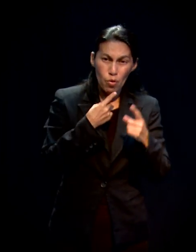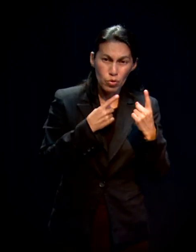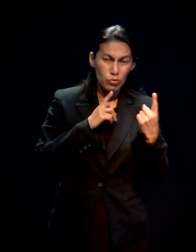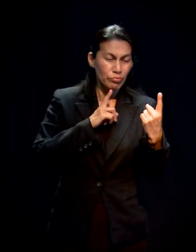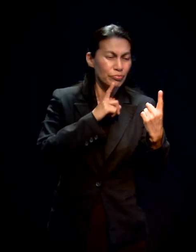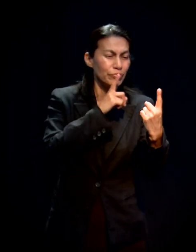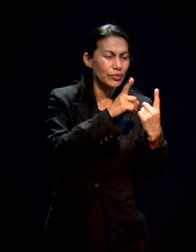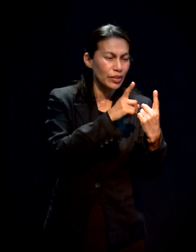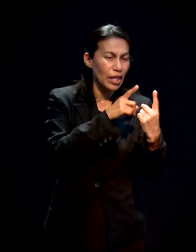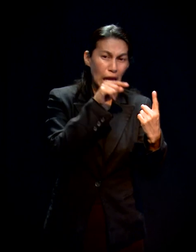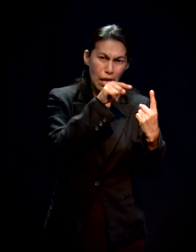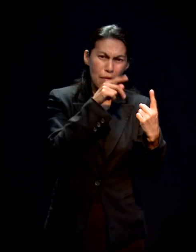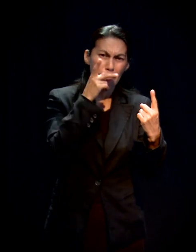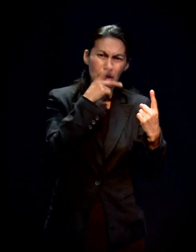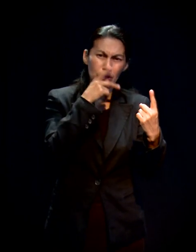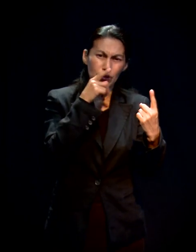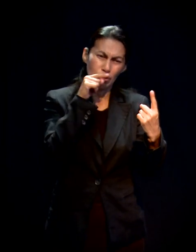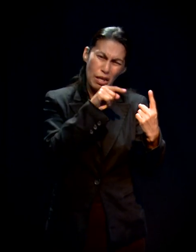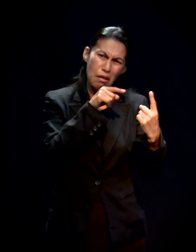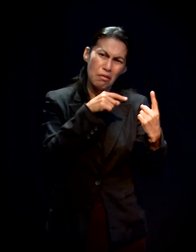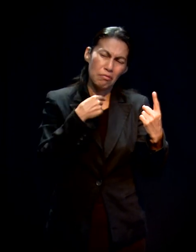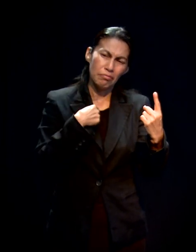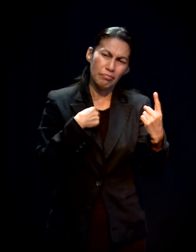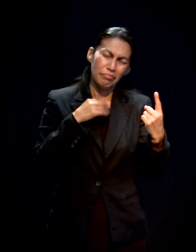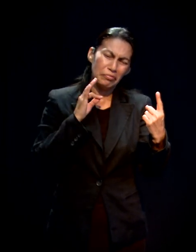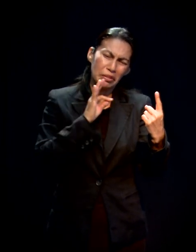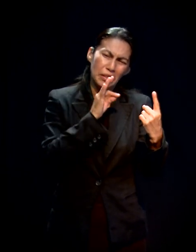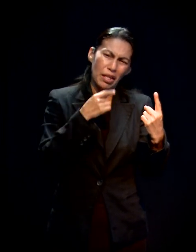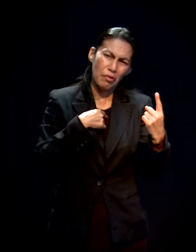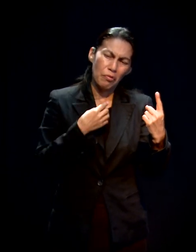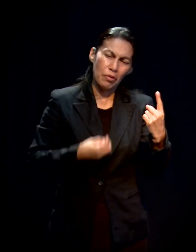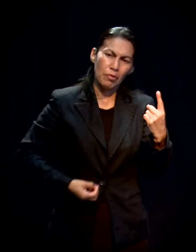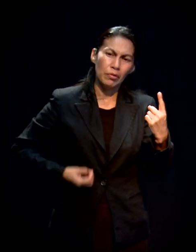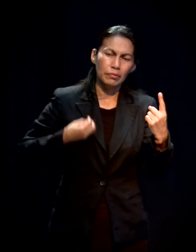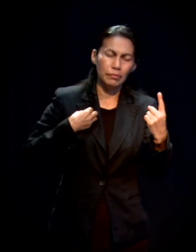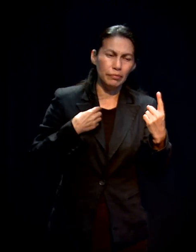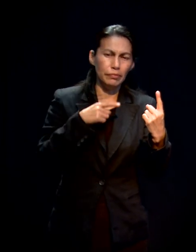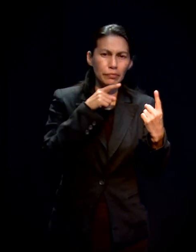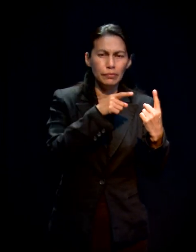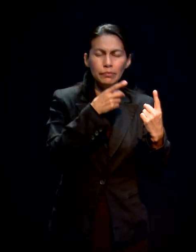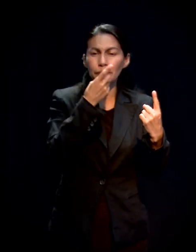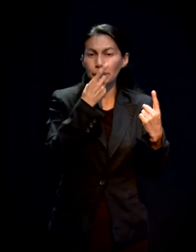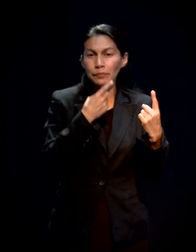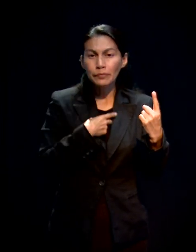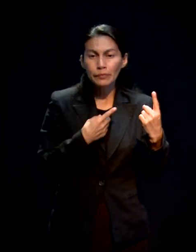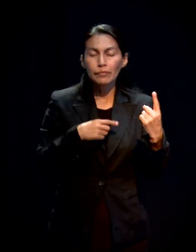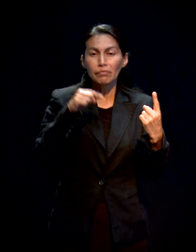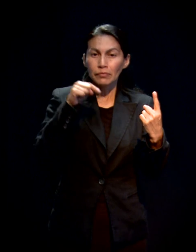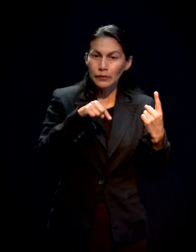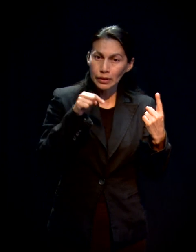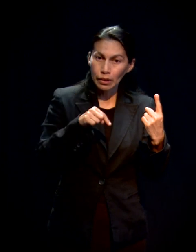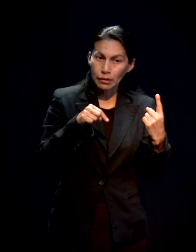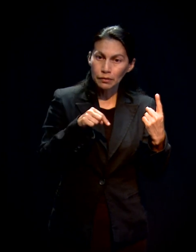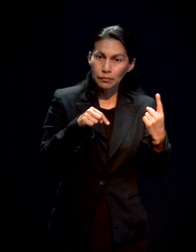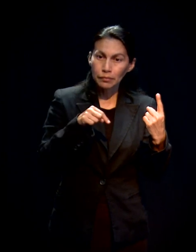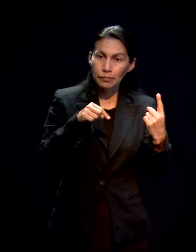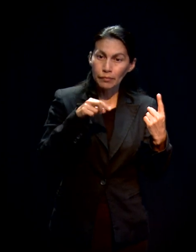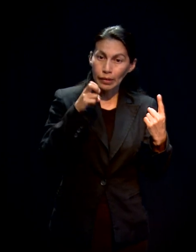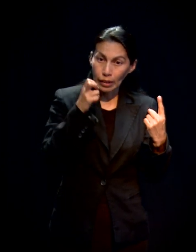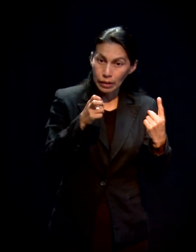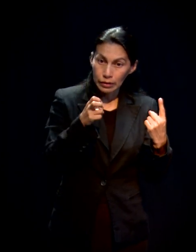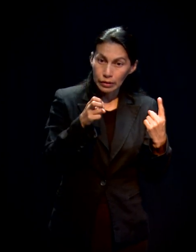el distrito de donde yo soy entonces se hable con él y me contó que pues aquí las